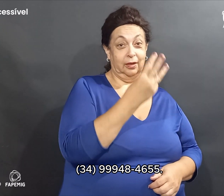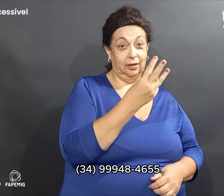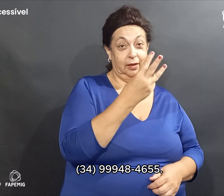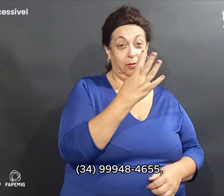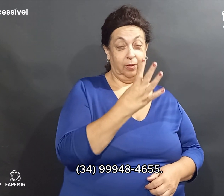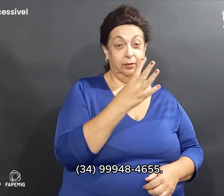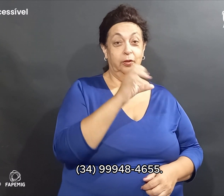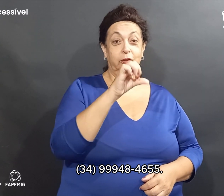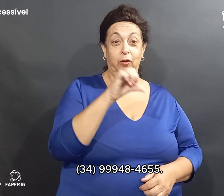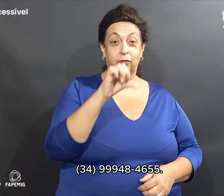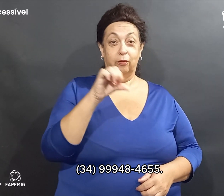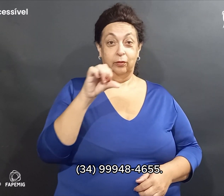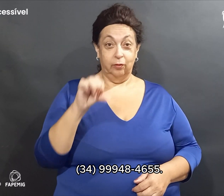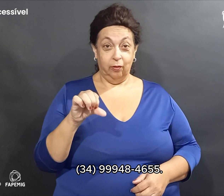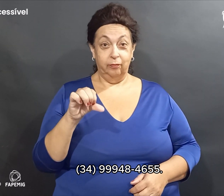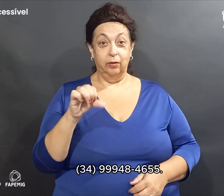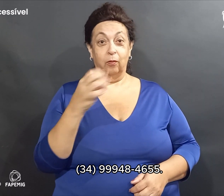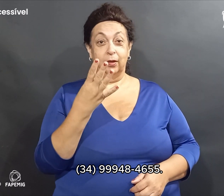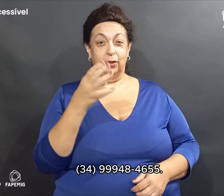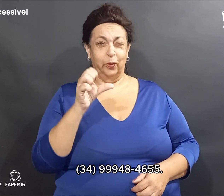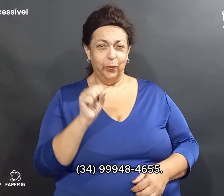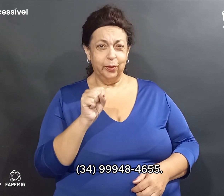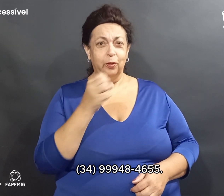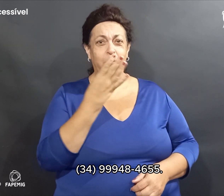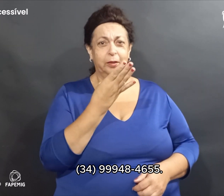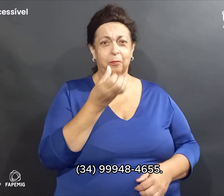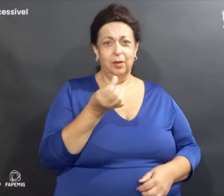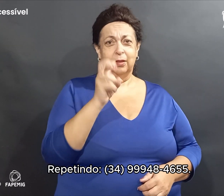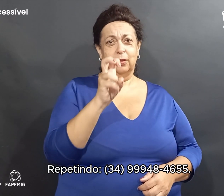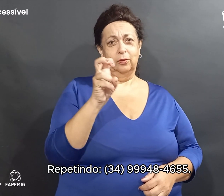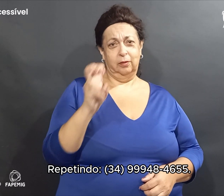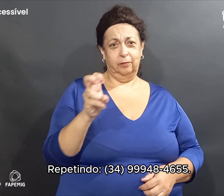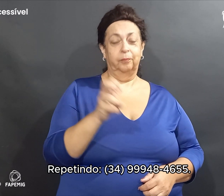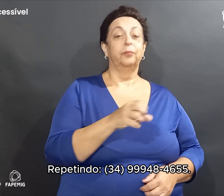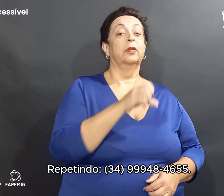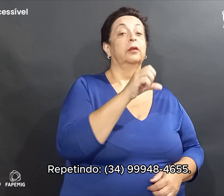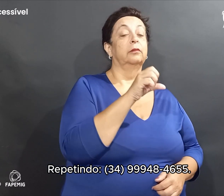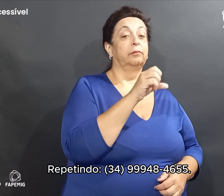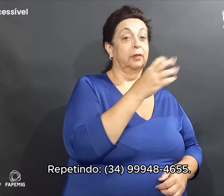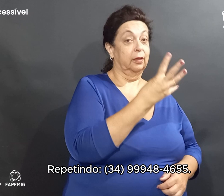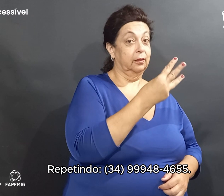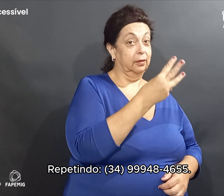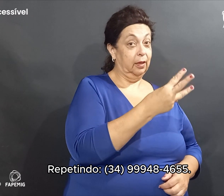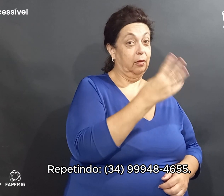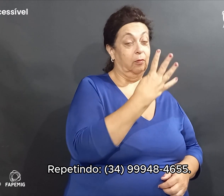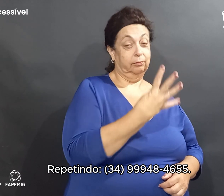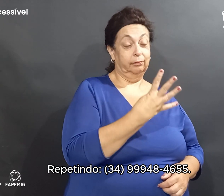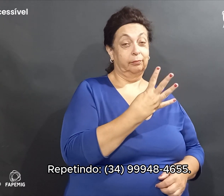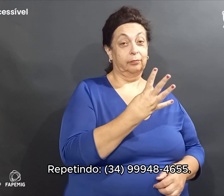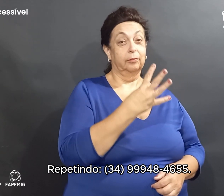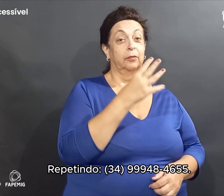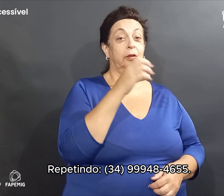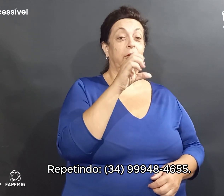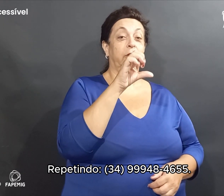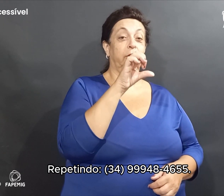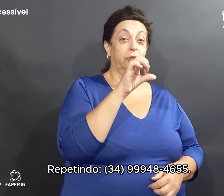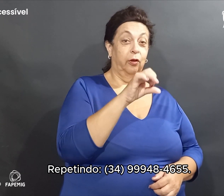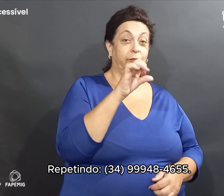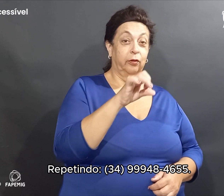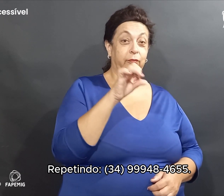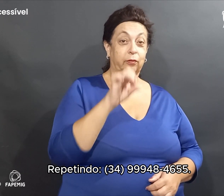034 999 48 4655. Repetindo, 34